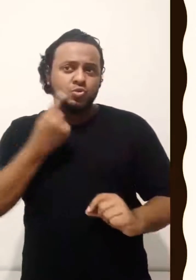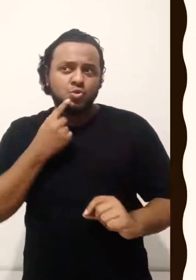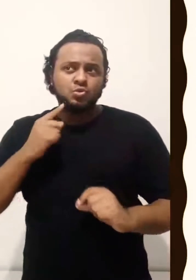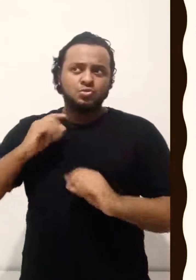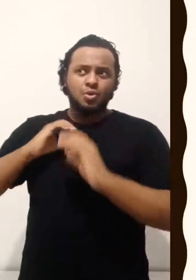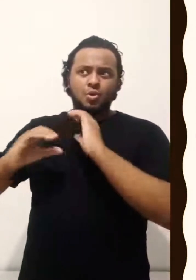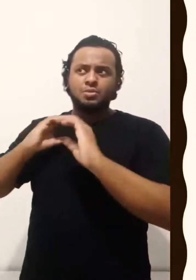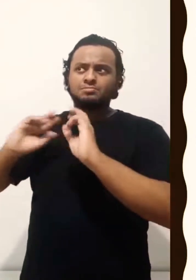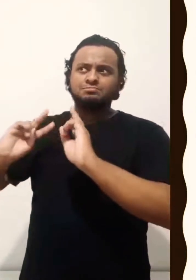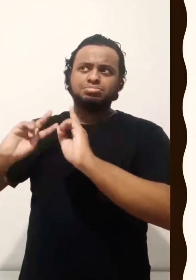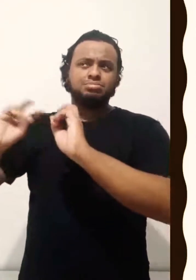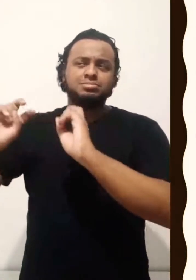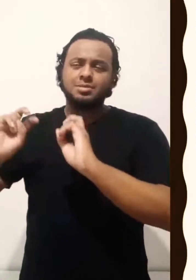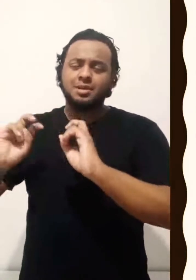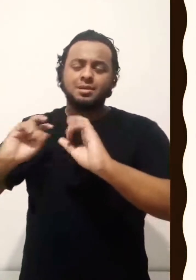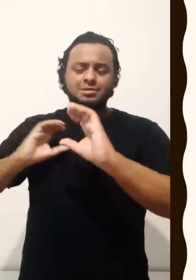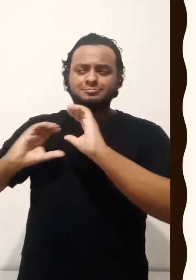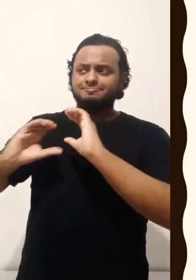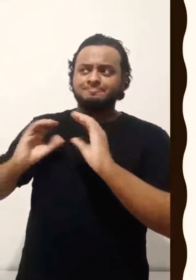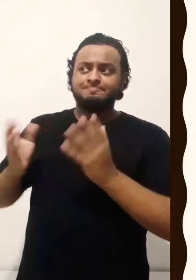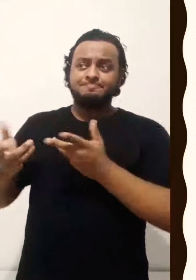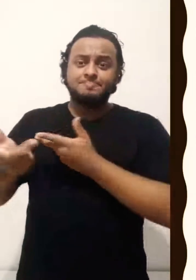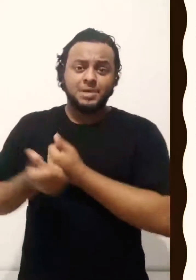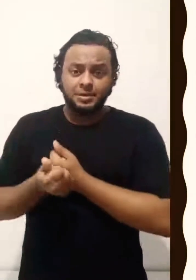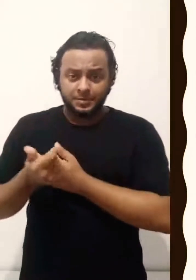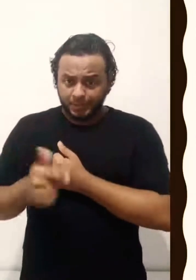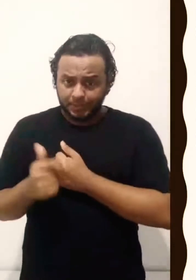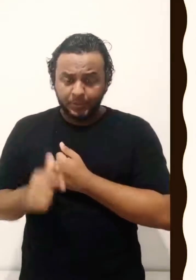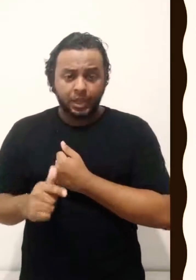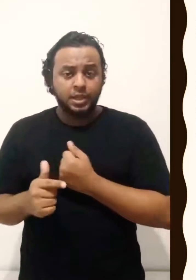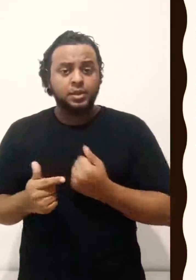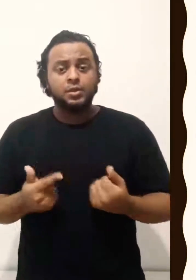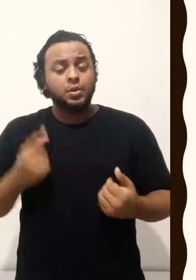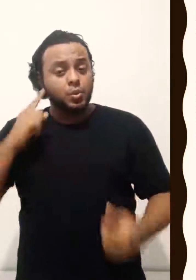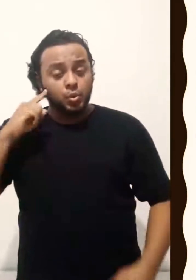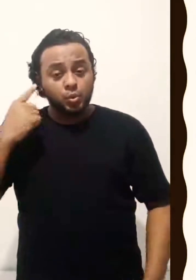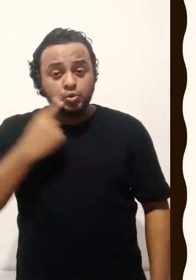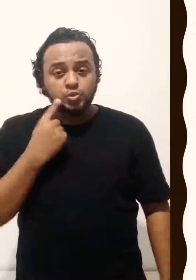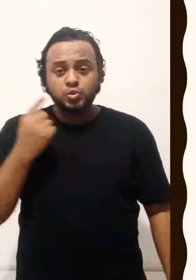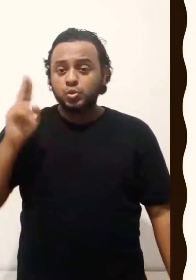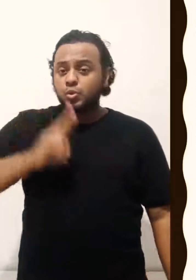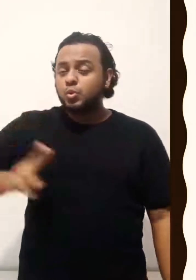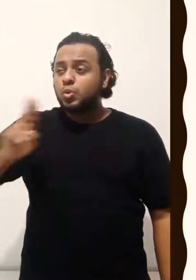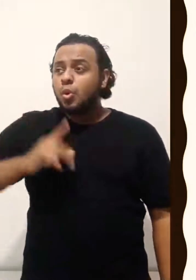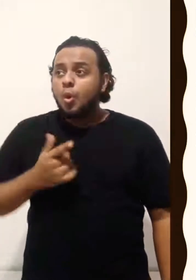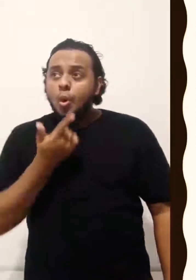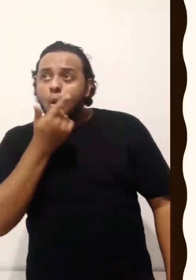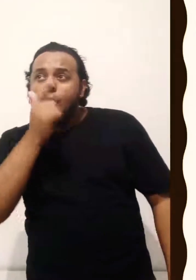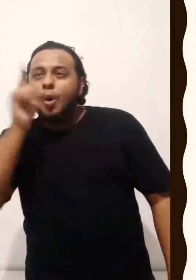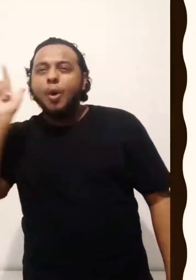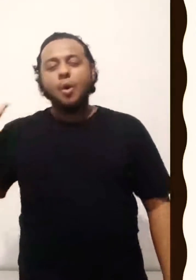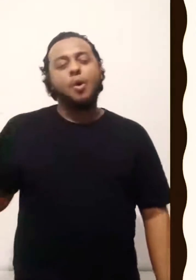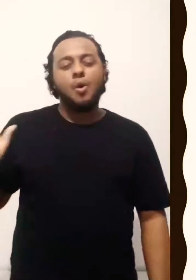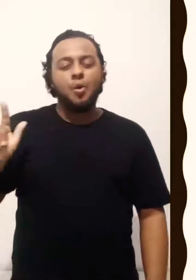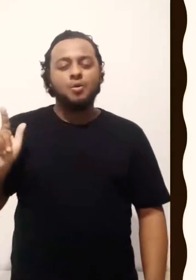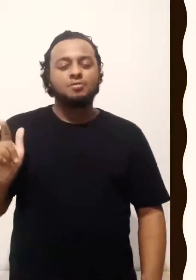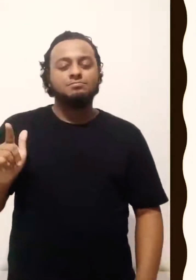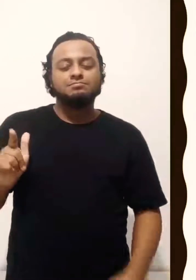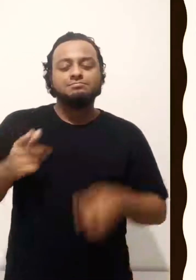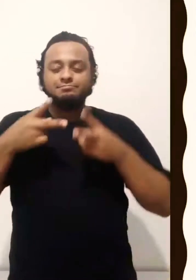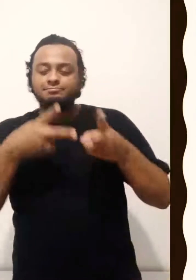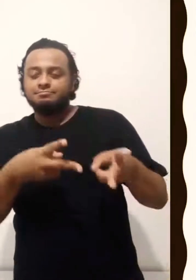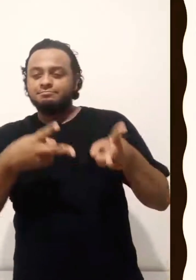essa comunicação ela não vai ser bem sucedida, tá bom? Então, o surdo ele utiliza de um outro